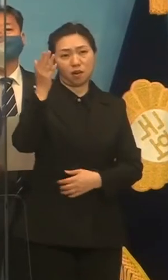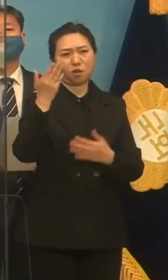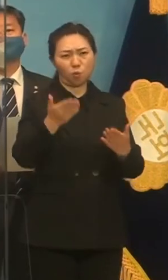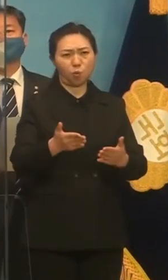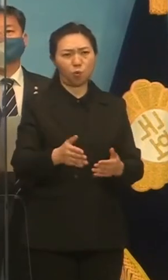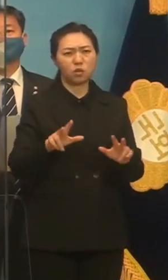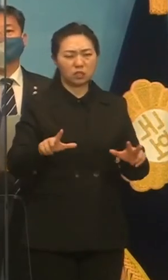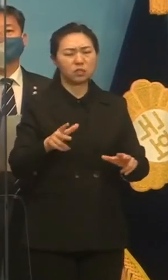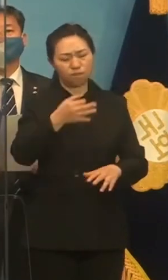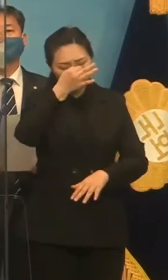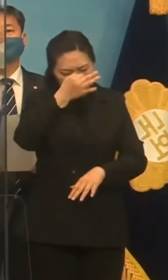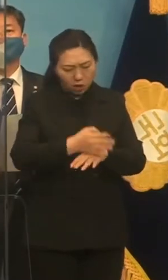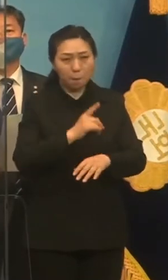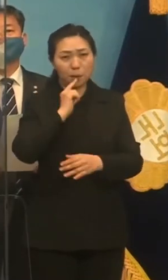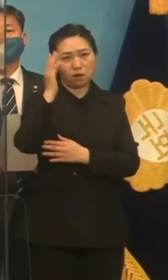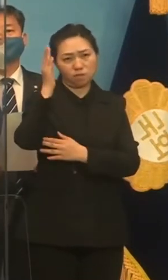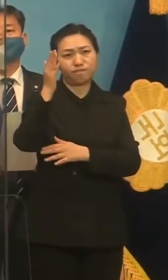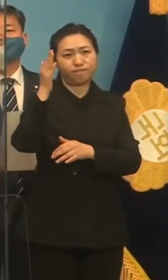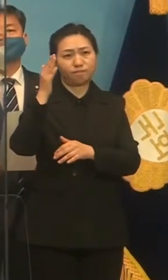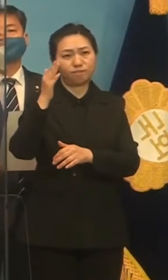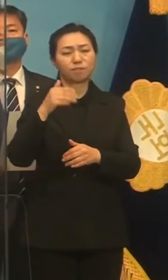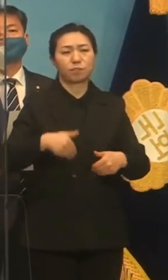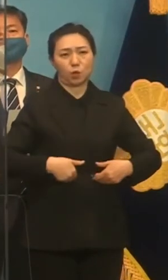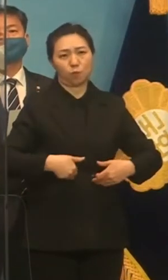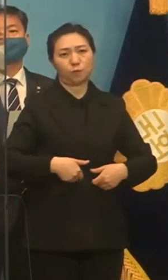저는 그냥 세상입니다